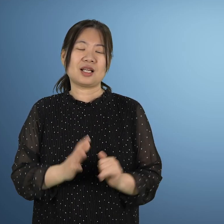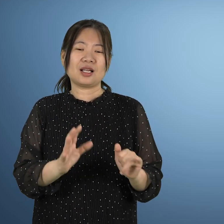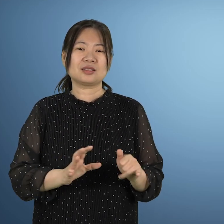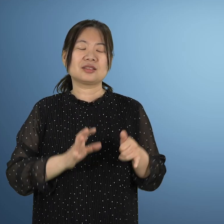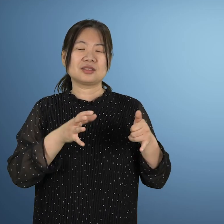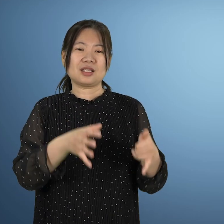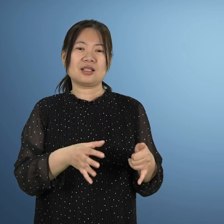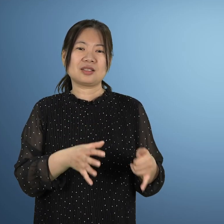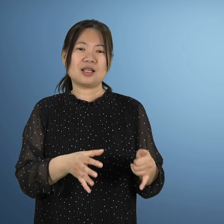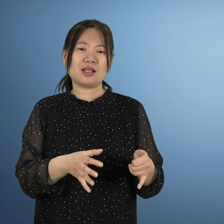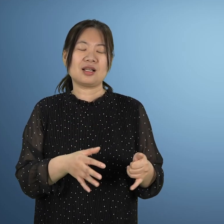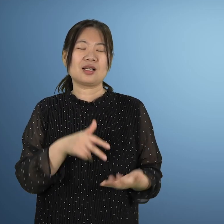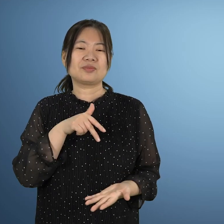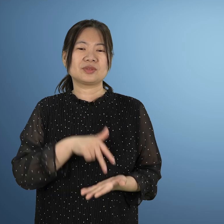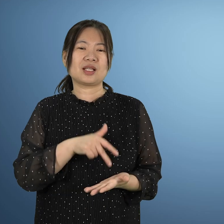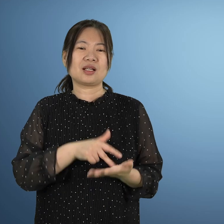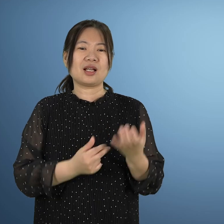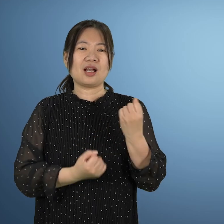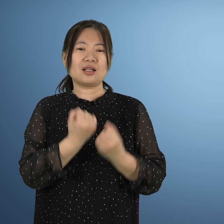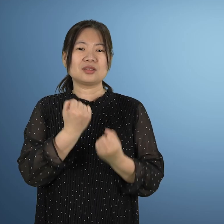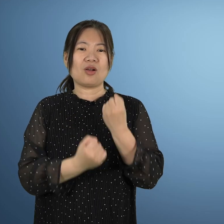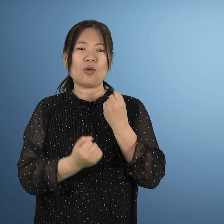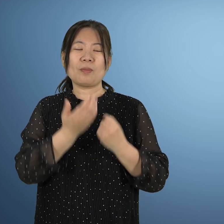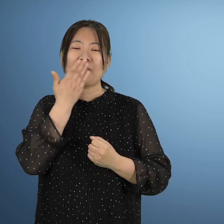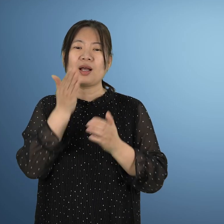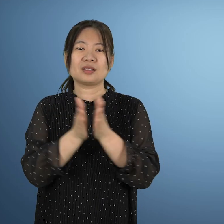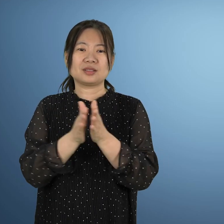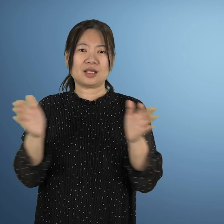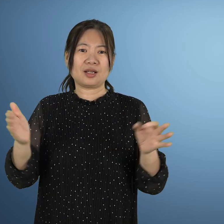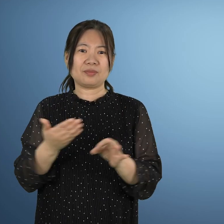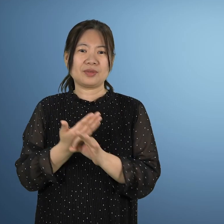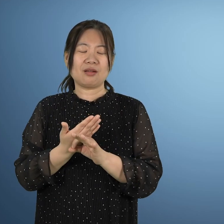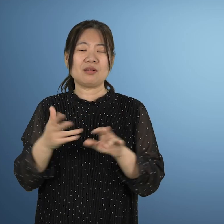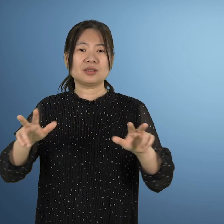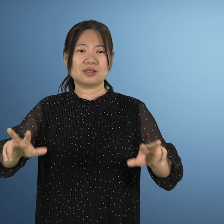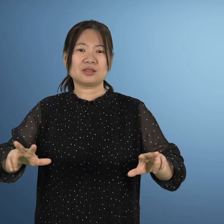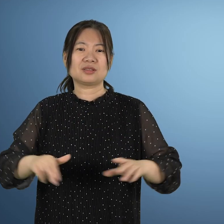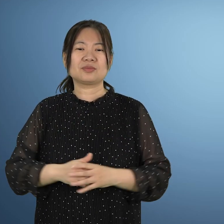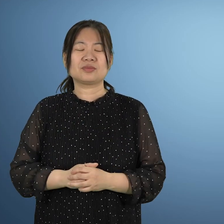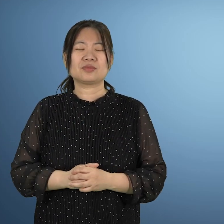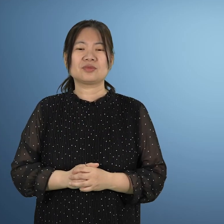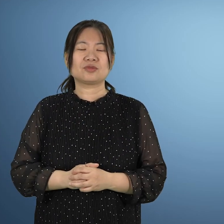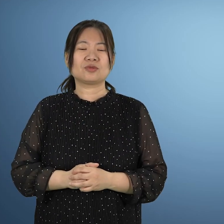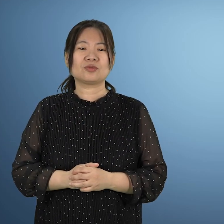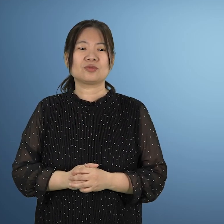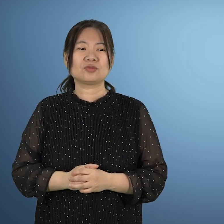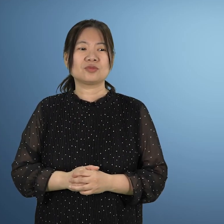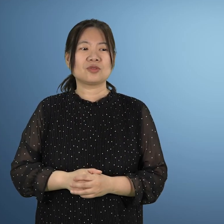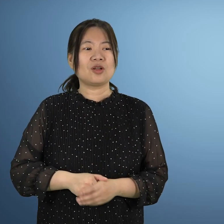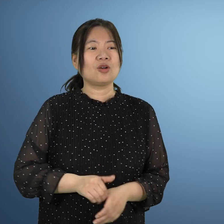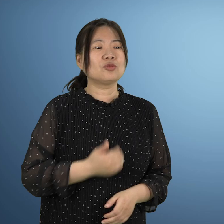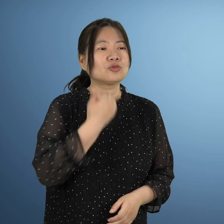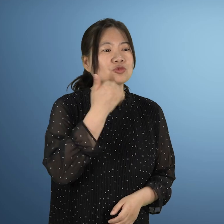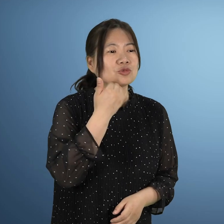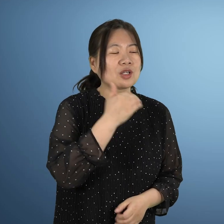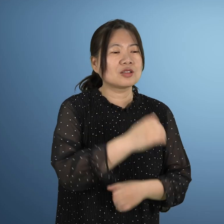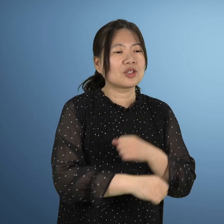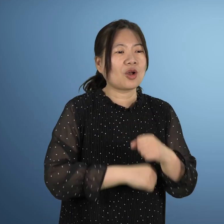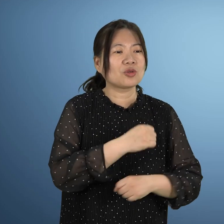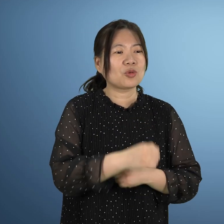세상 이치를 해석하기 시작한다면 여기 자유로울 사람이 과연 누가